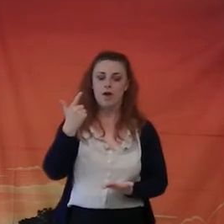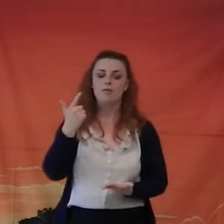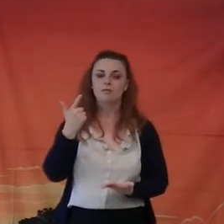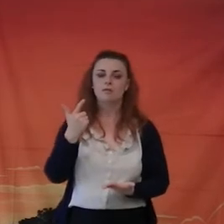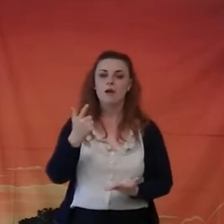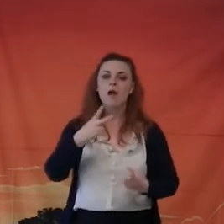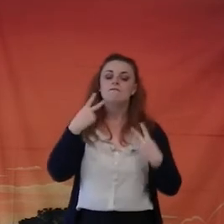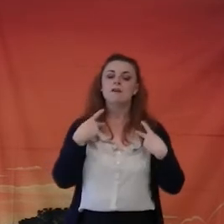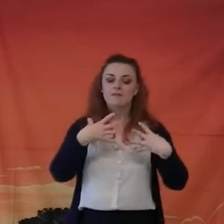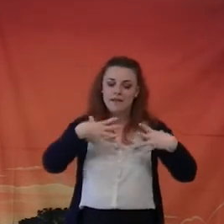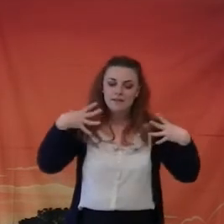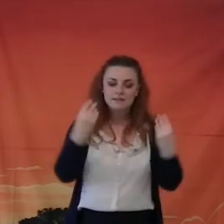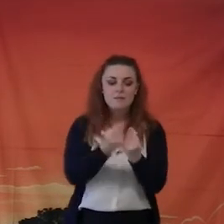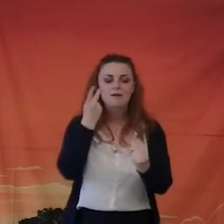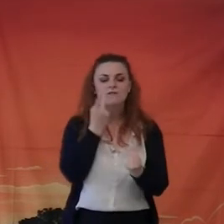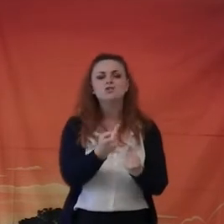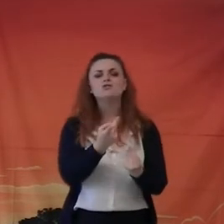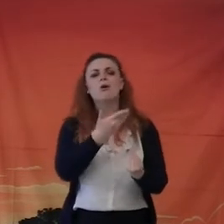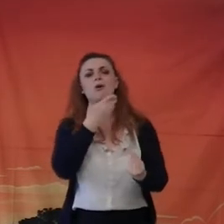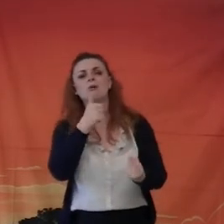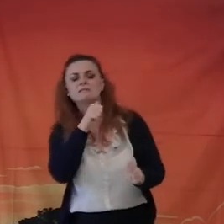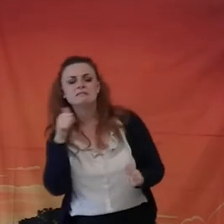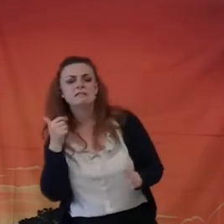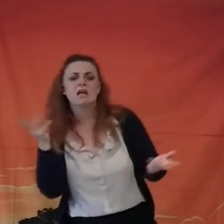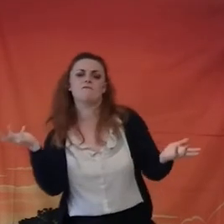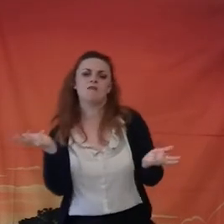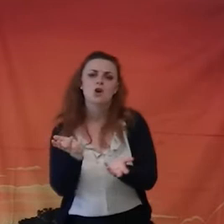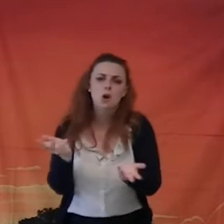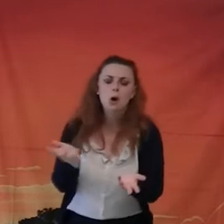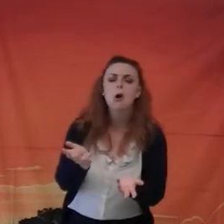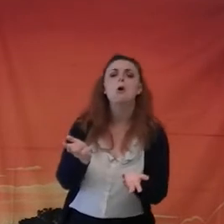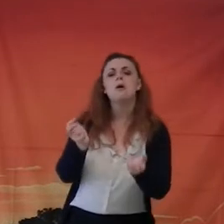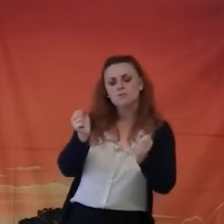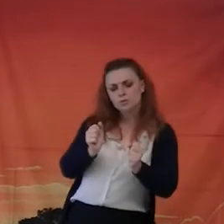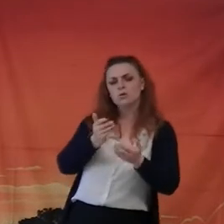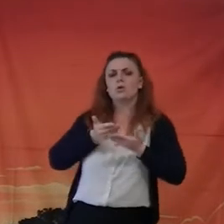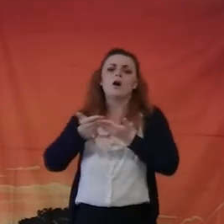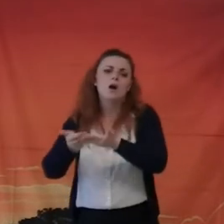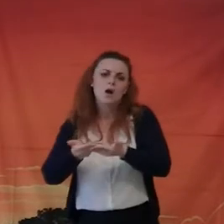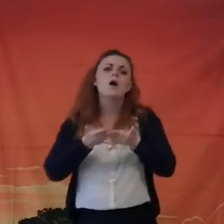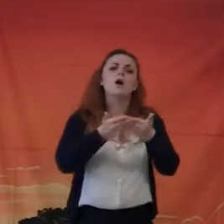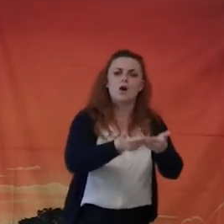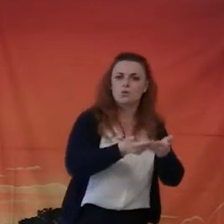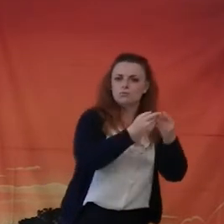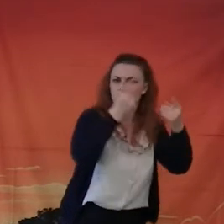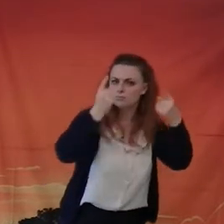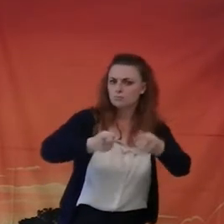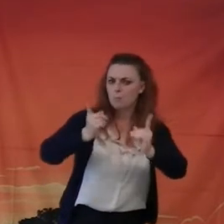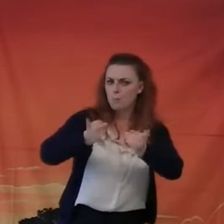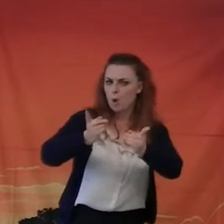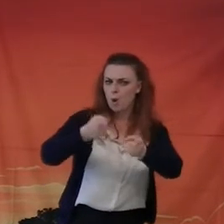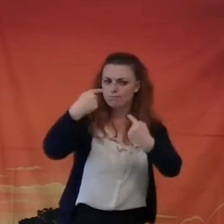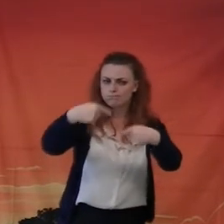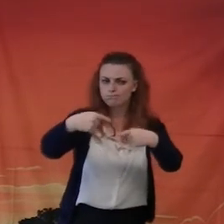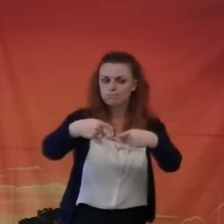visto i loro bisogni e quindi abbiamo cercato di aiutare i bisogni di questo popolo e abbiamo chiesto